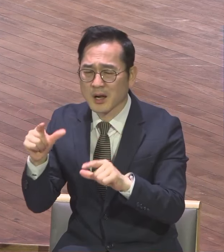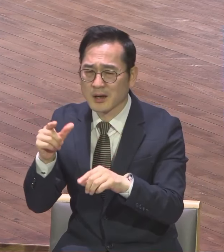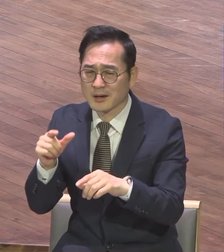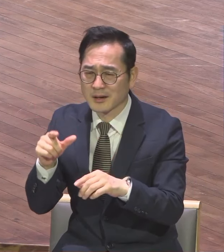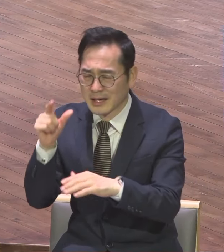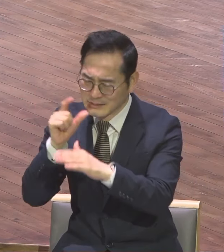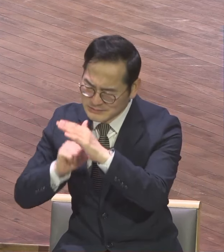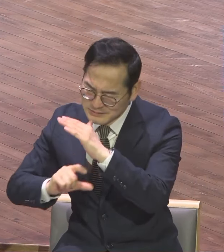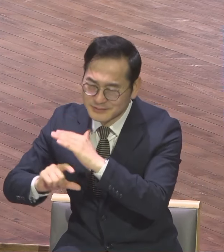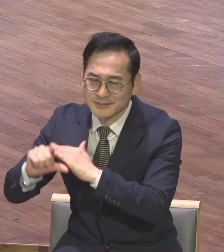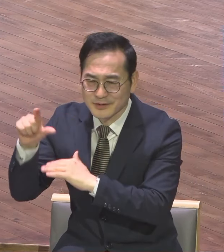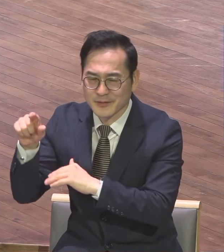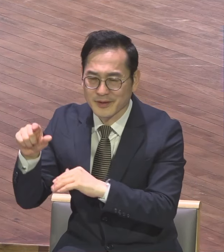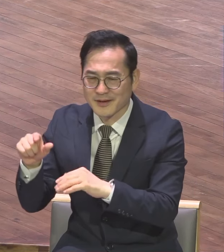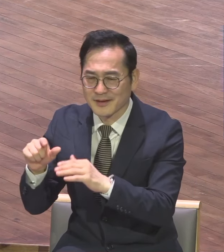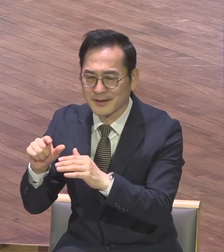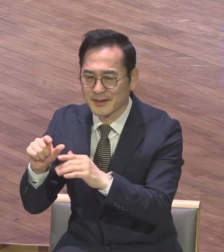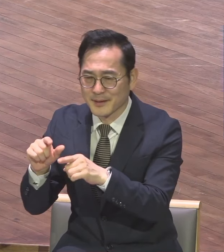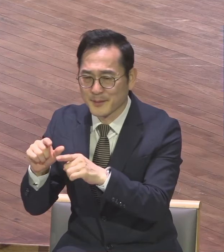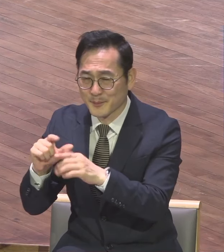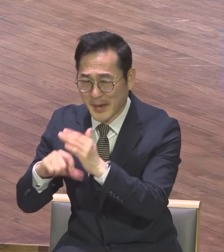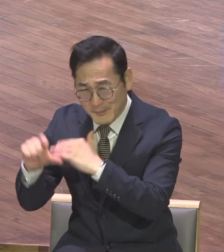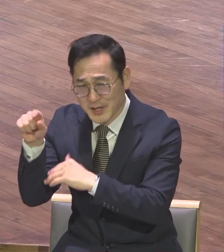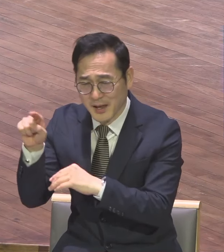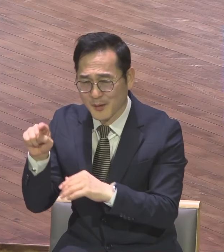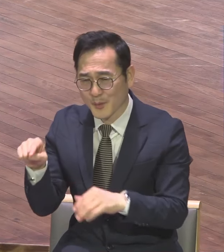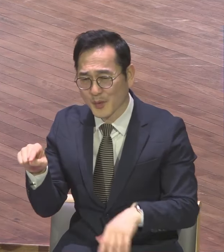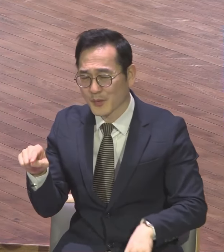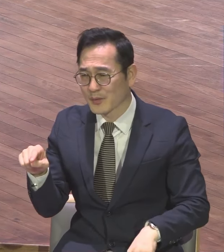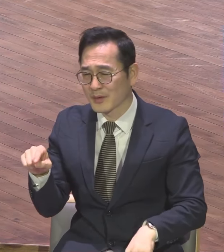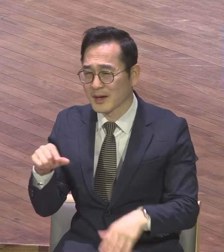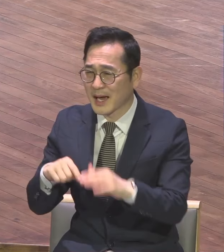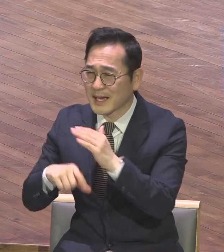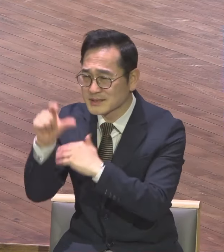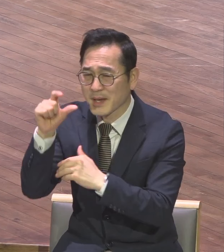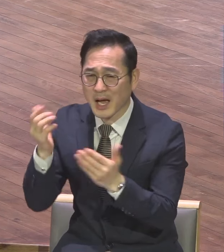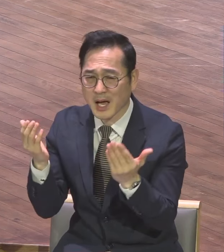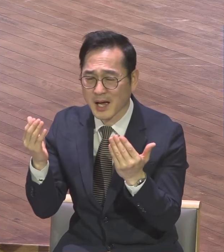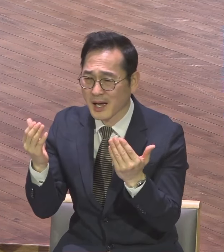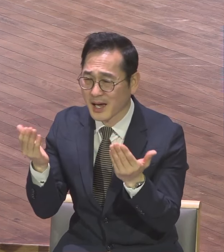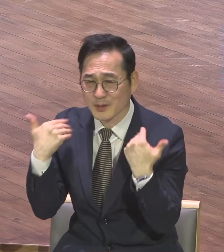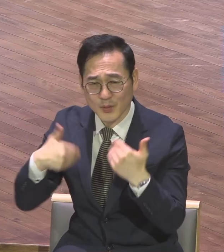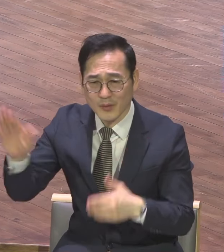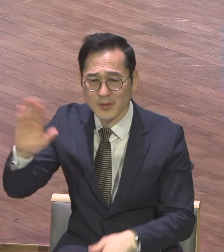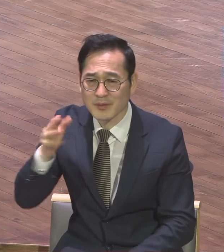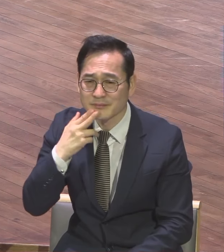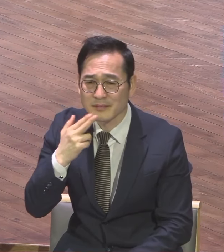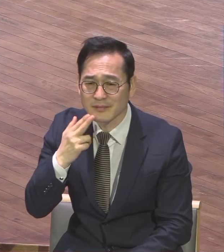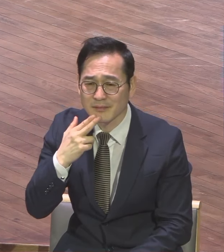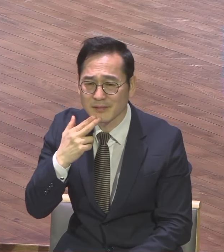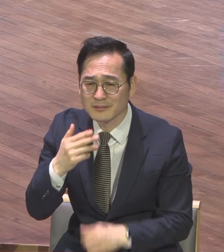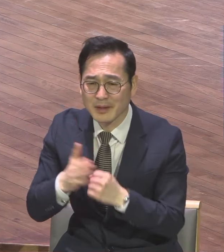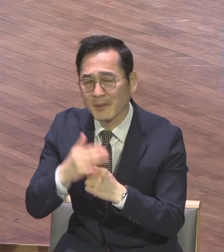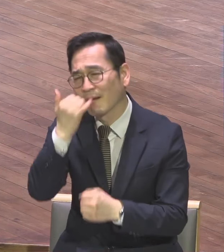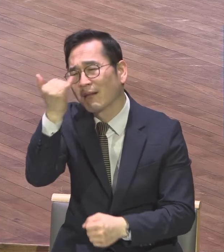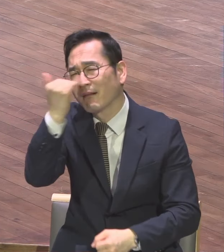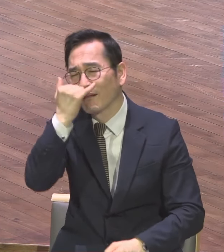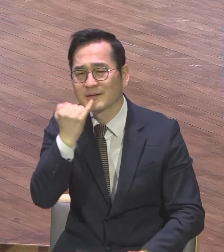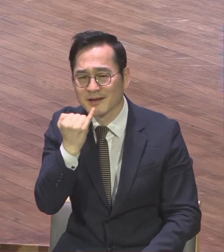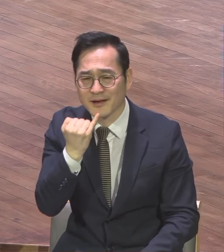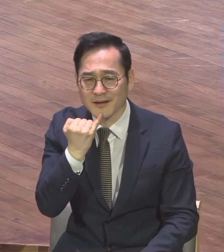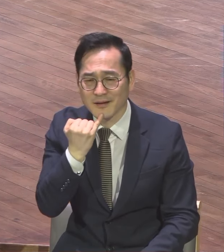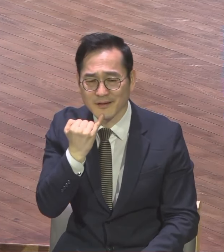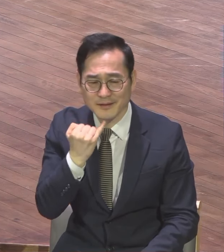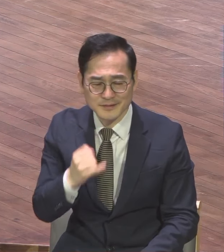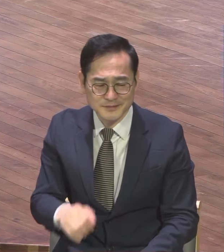그러니까 금요일 날을 그렇게 저는 중학교부터 새벽 기도를 매일 갔다니까요. 매일 그 억지로 어머니가 끌고 가니까 할